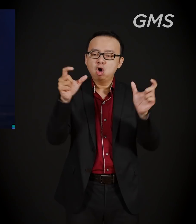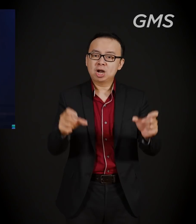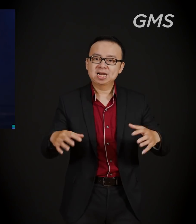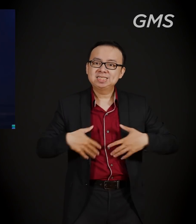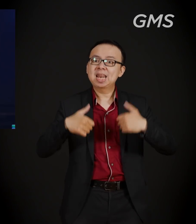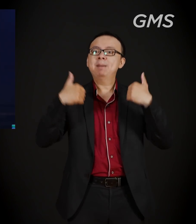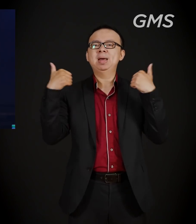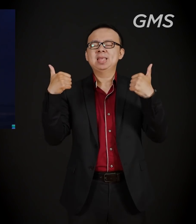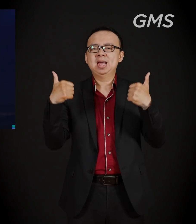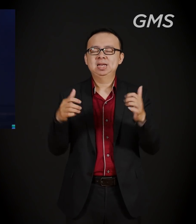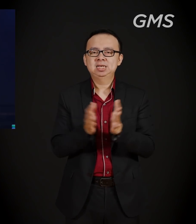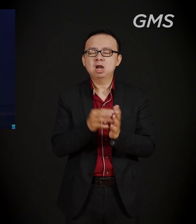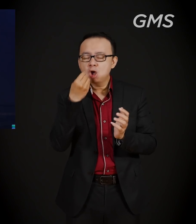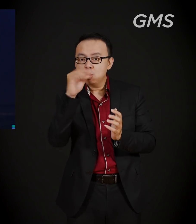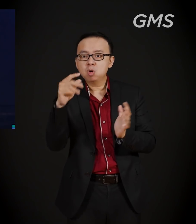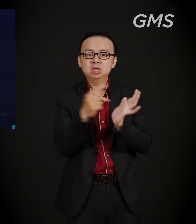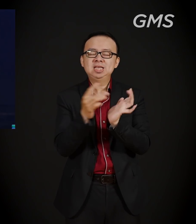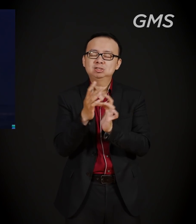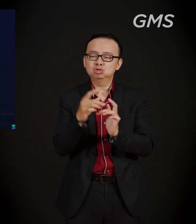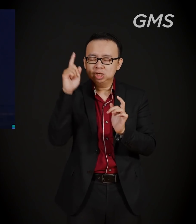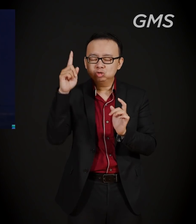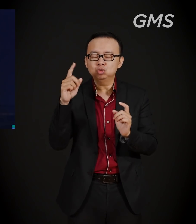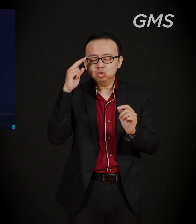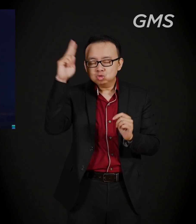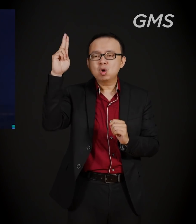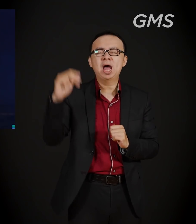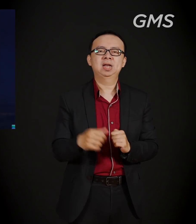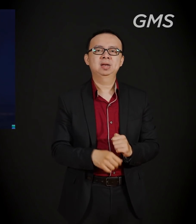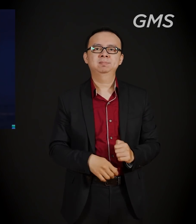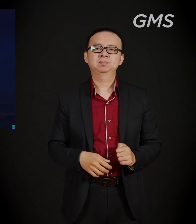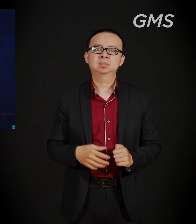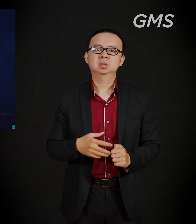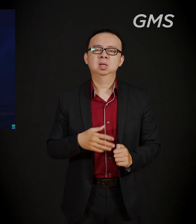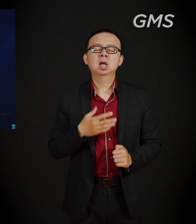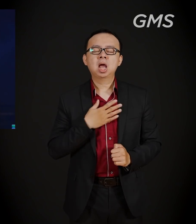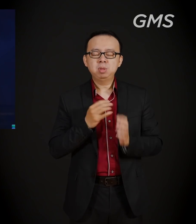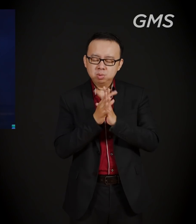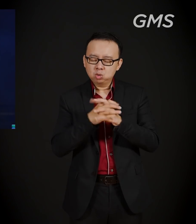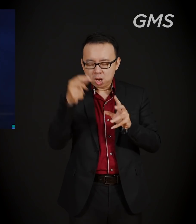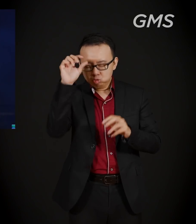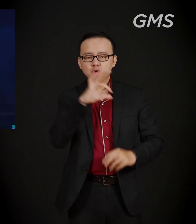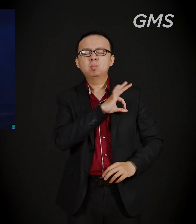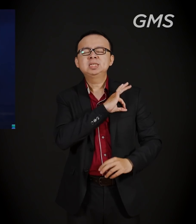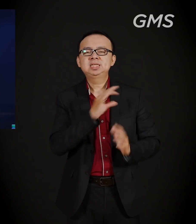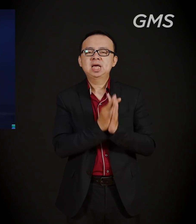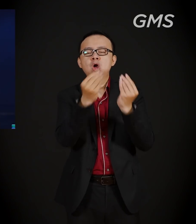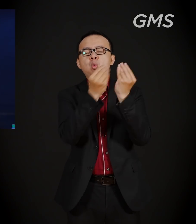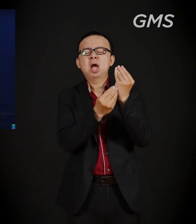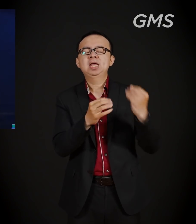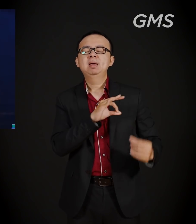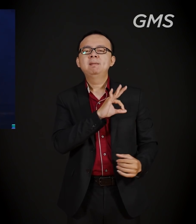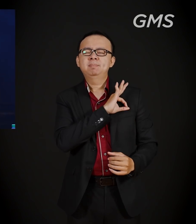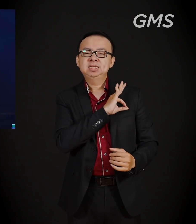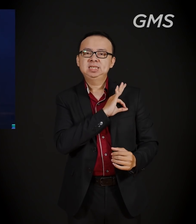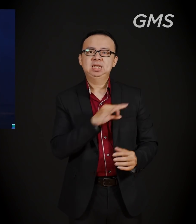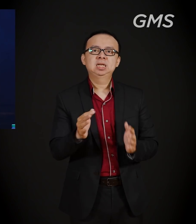mengaku Yesus Kristus Tuhan bagi kemuliaan Allah Bapa di sorga. Tidak lupa kami berdoa buat Bapak Presiden, Wakil Presiden. Kami berdoa untuk